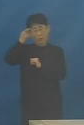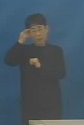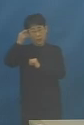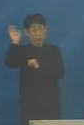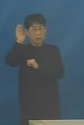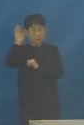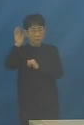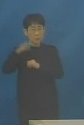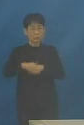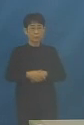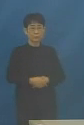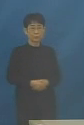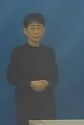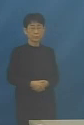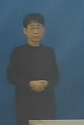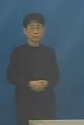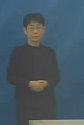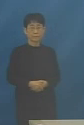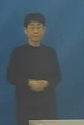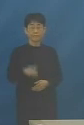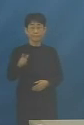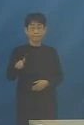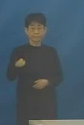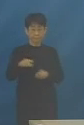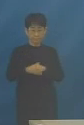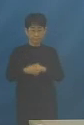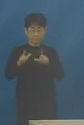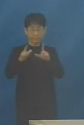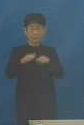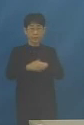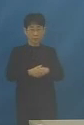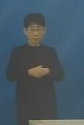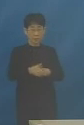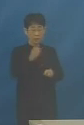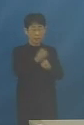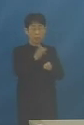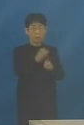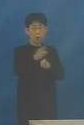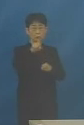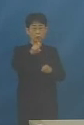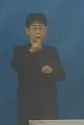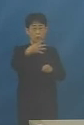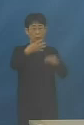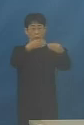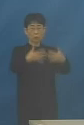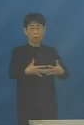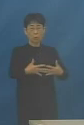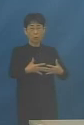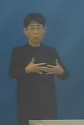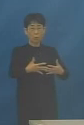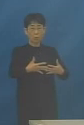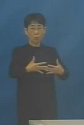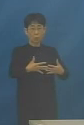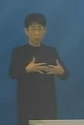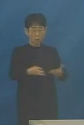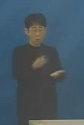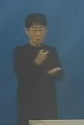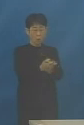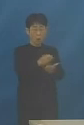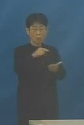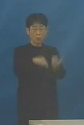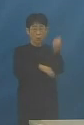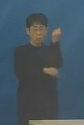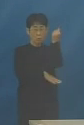思いますこれにつきましては憲法第14条によりまして法の下の平等ということがござい